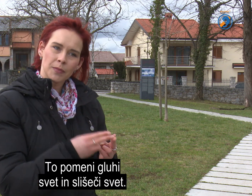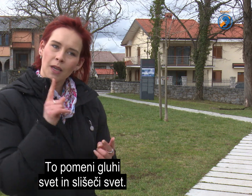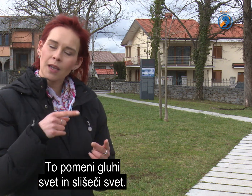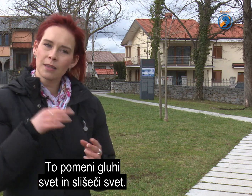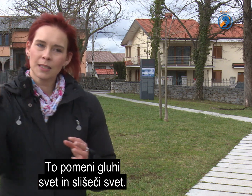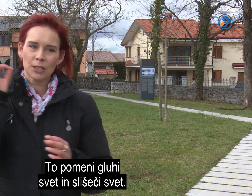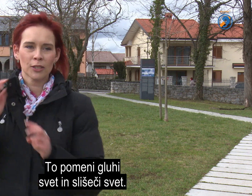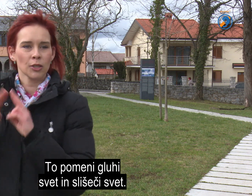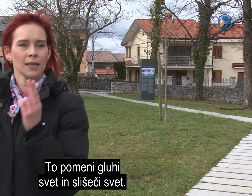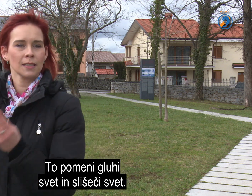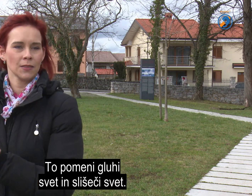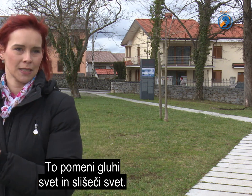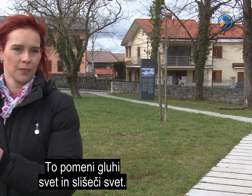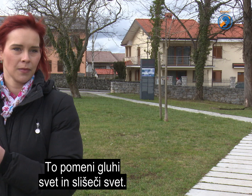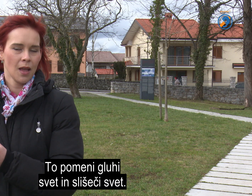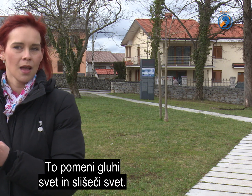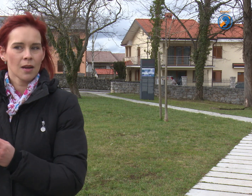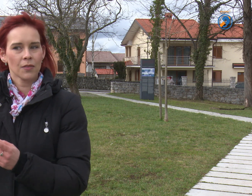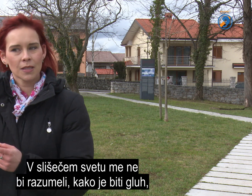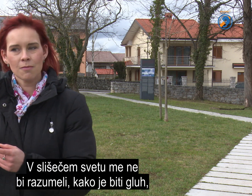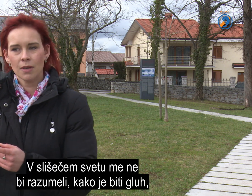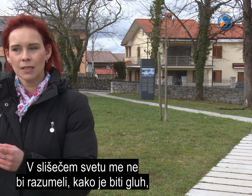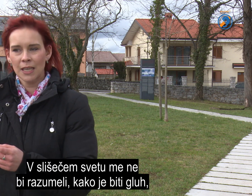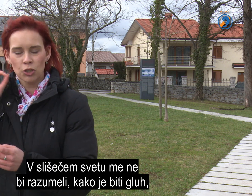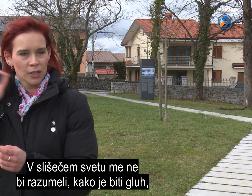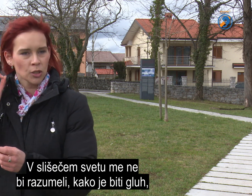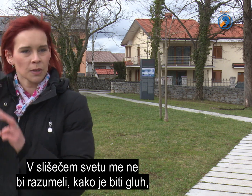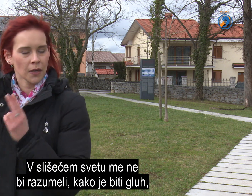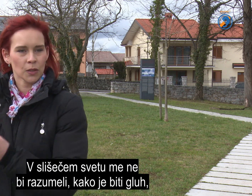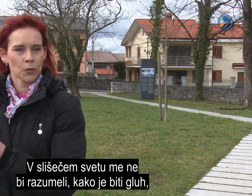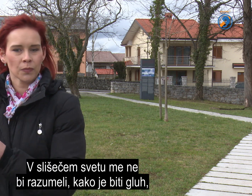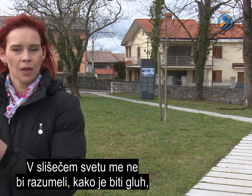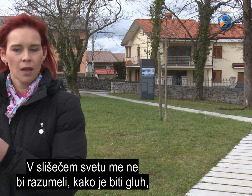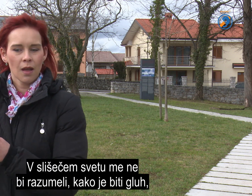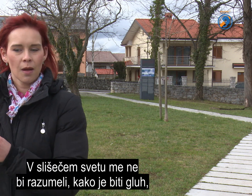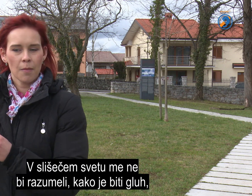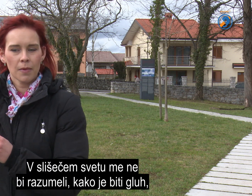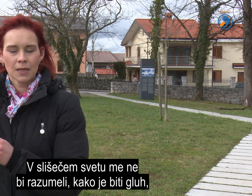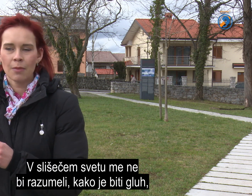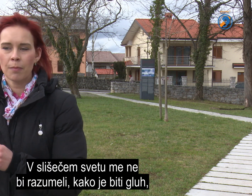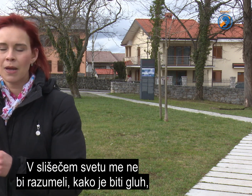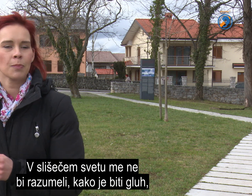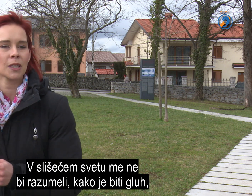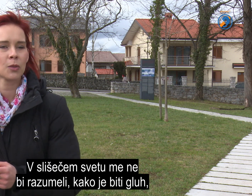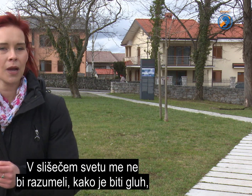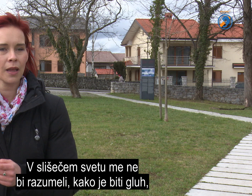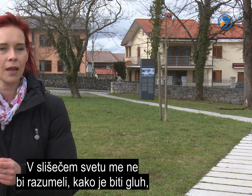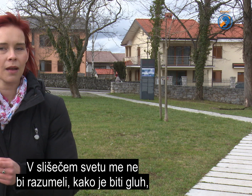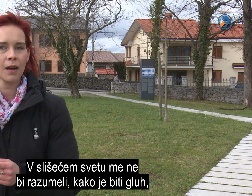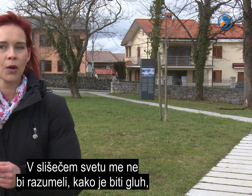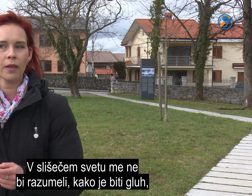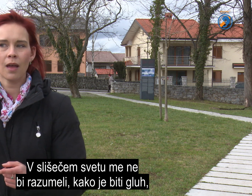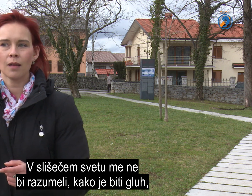svet in slišeči svet. Ker v tem slišečem svetu, tam me ne bi